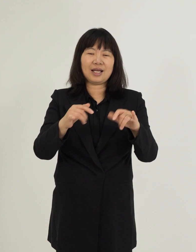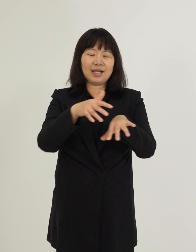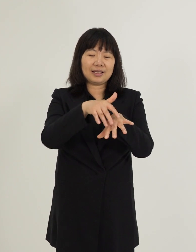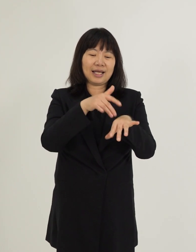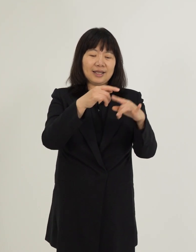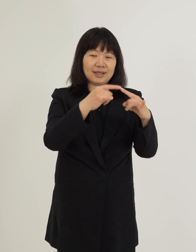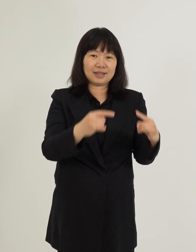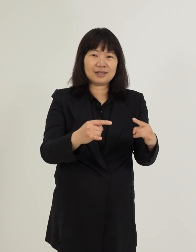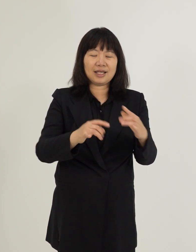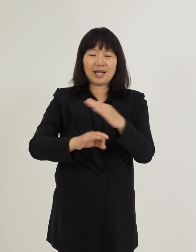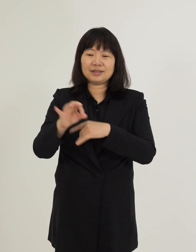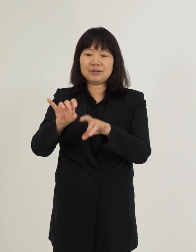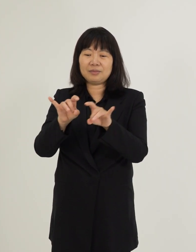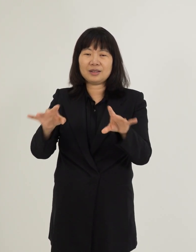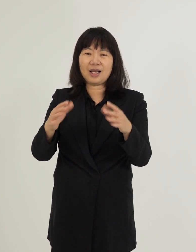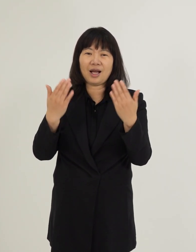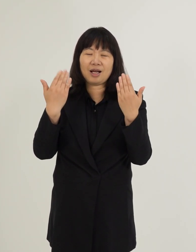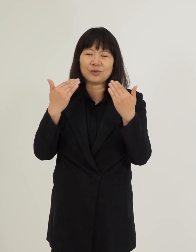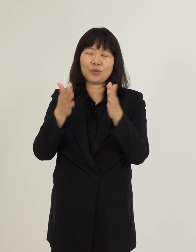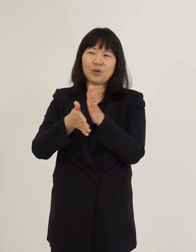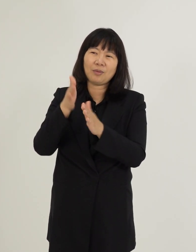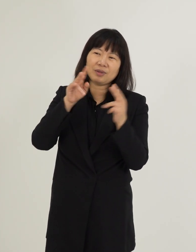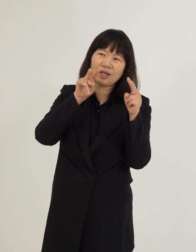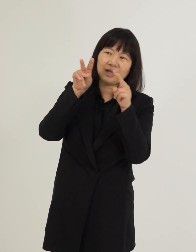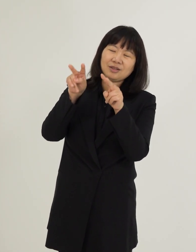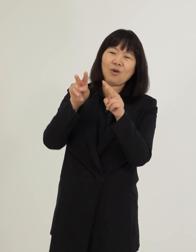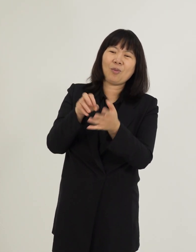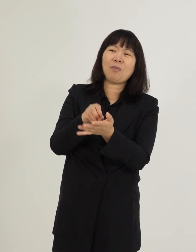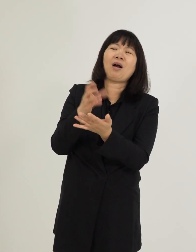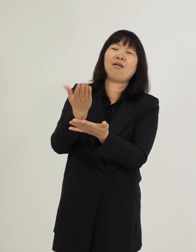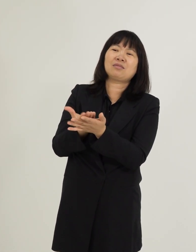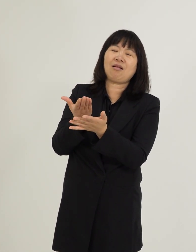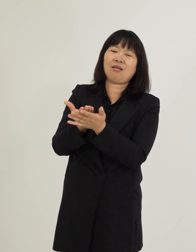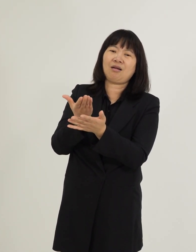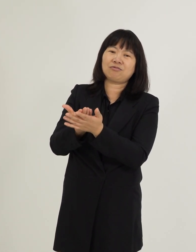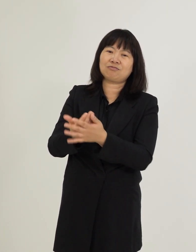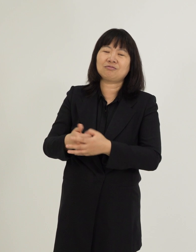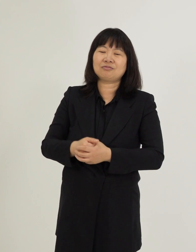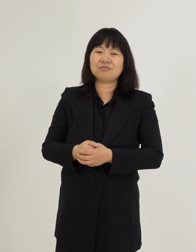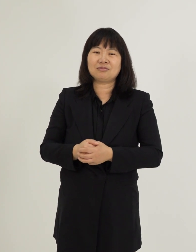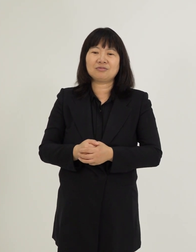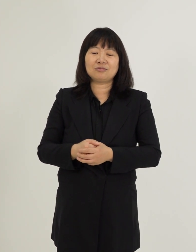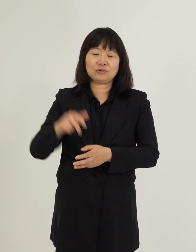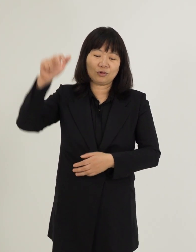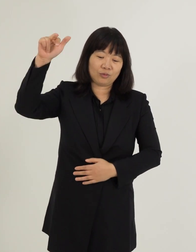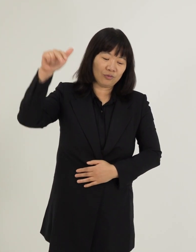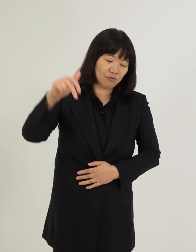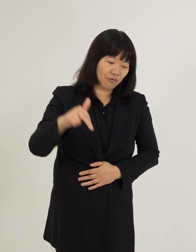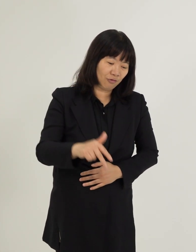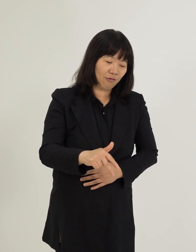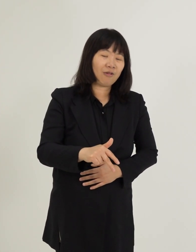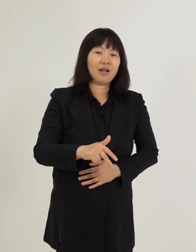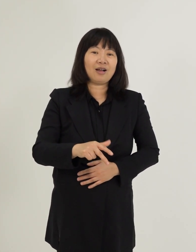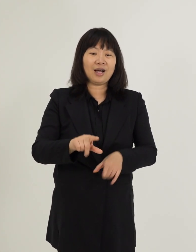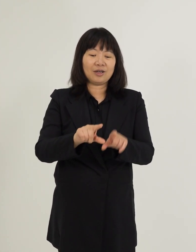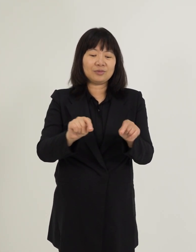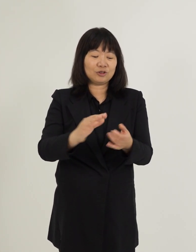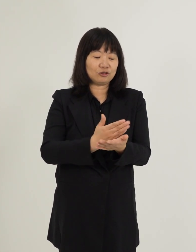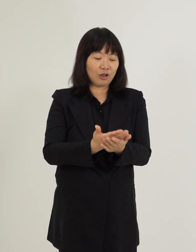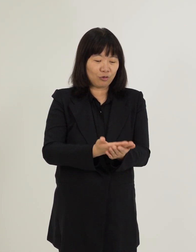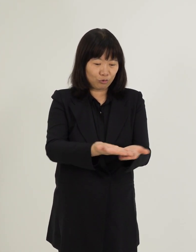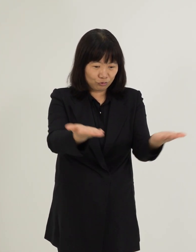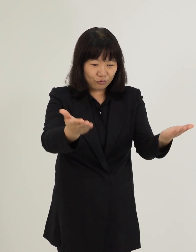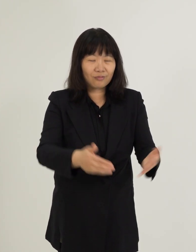아침마다 학교 건물을 향해서 빵을 좀 달라고. 그럼 내려가서 음식들을